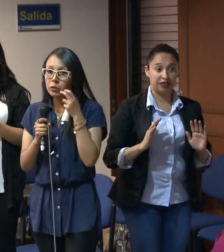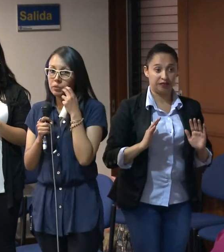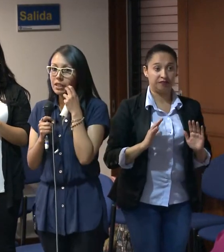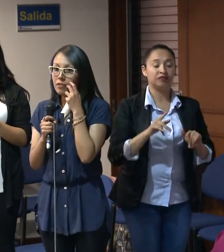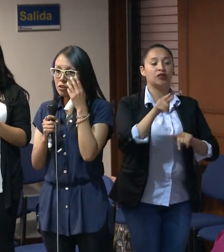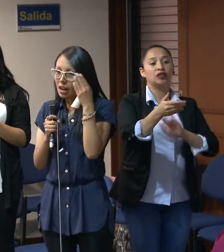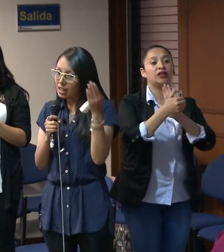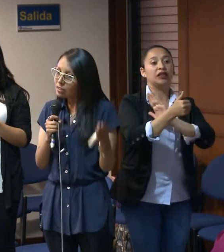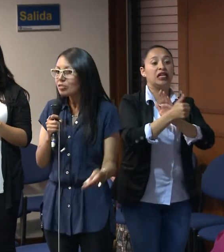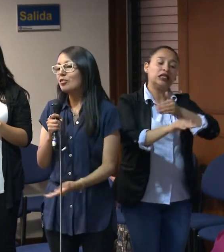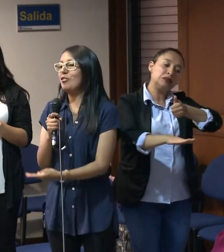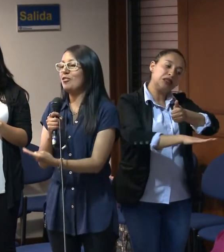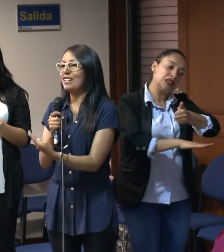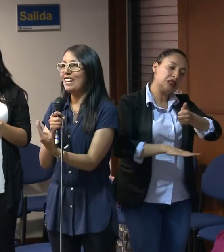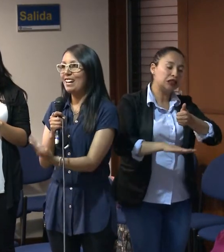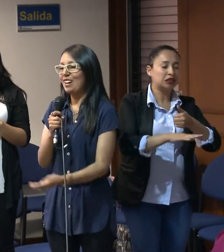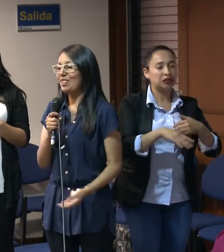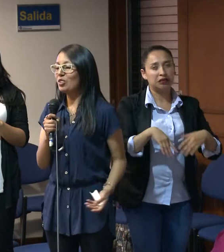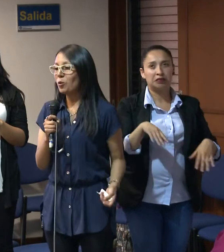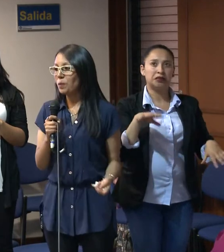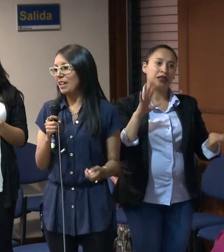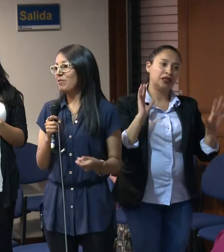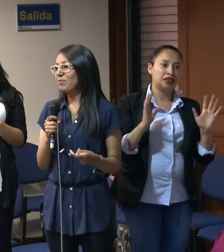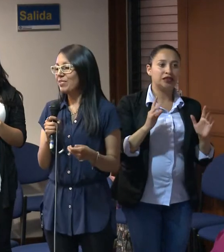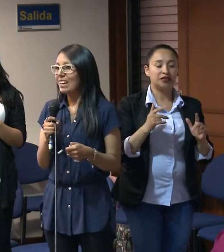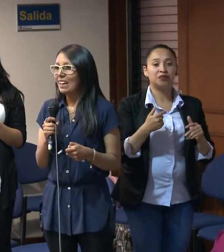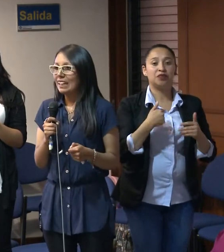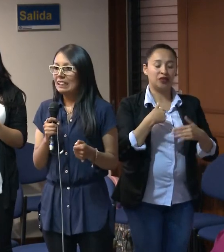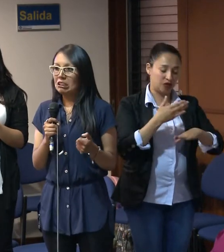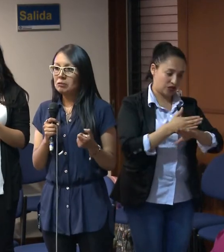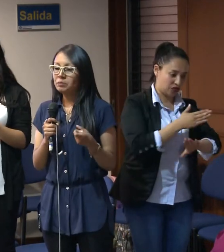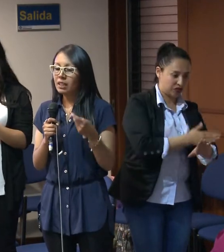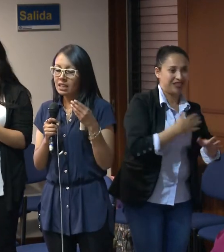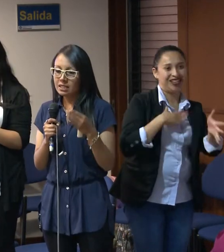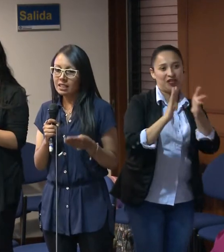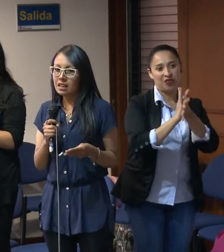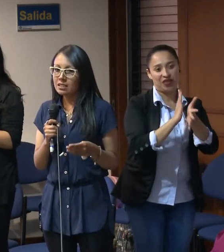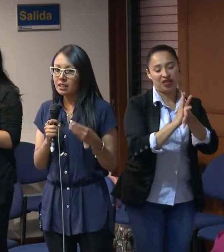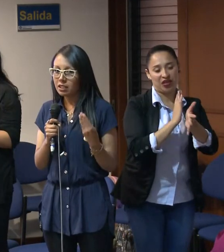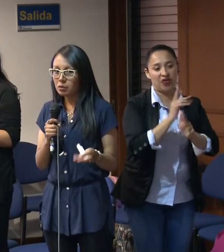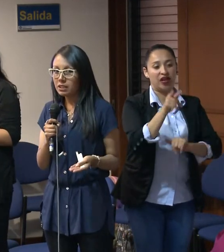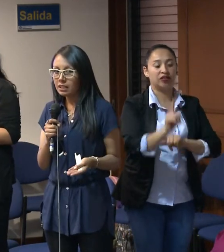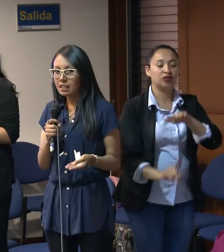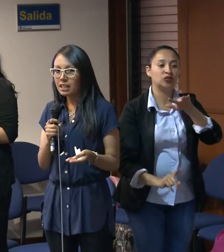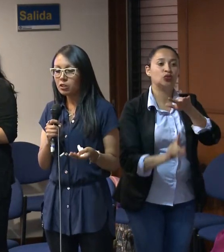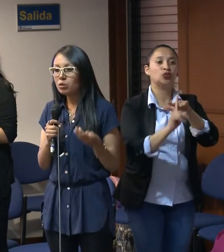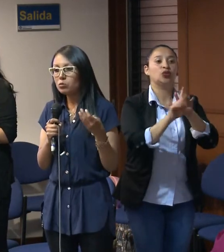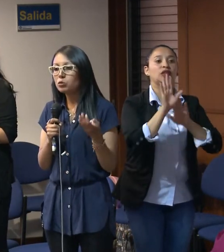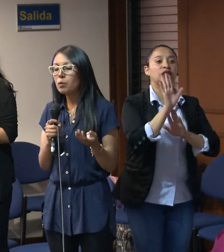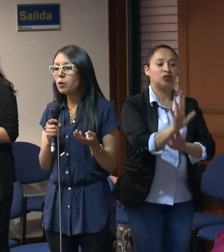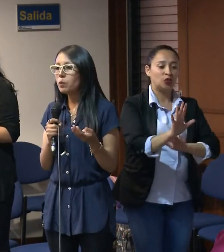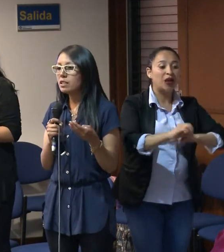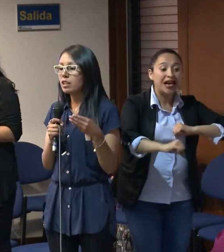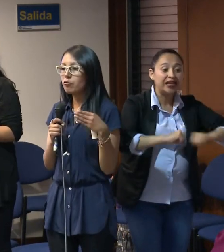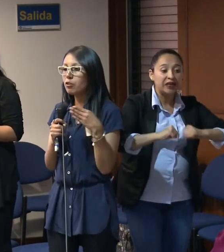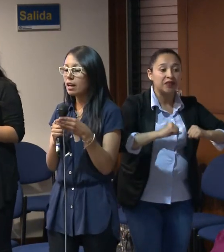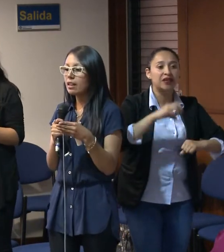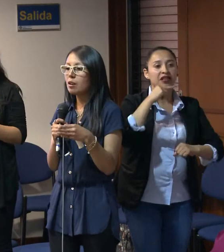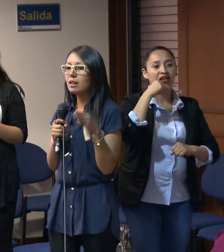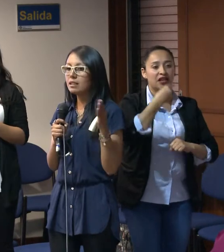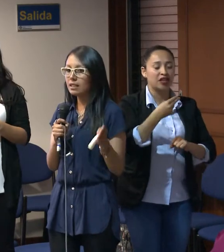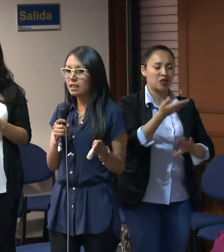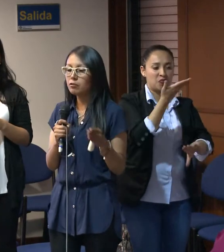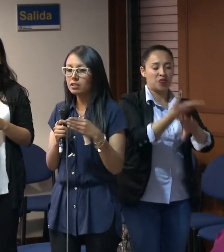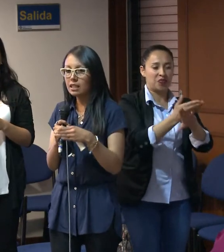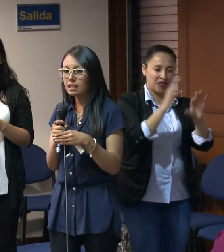Y bueno, debido a todo lo que nombré, es que nace activamente narrando una propuesta